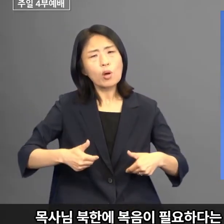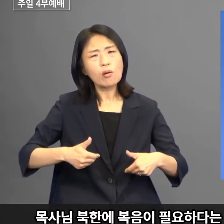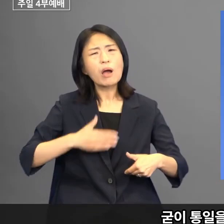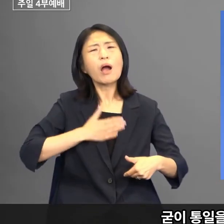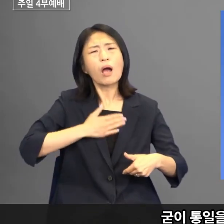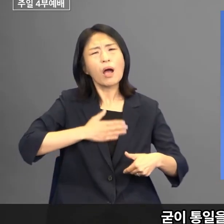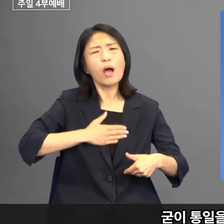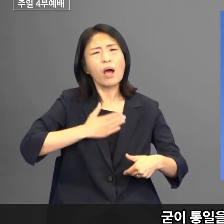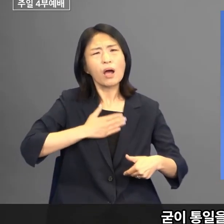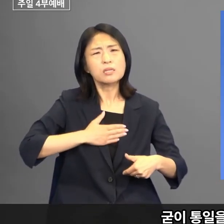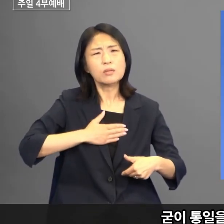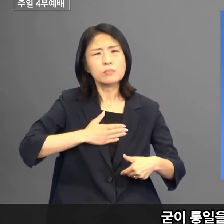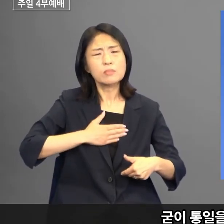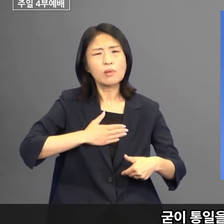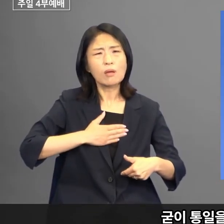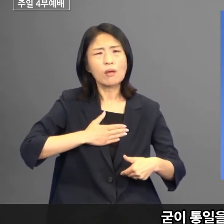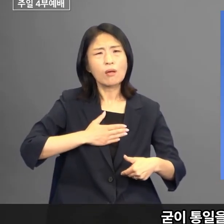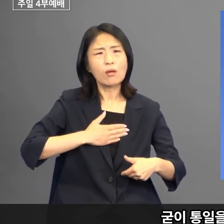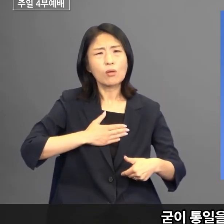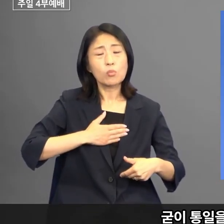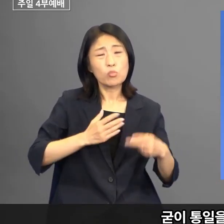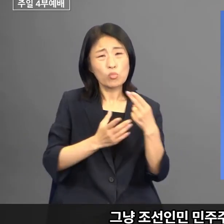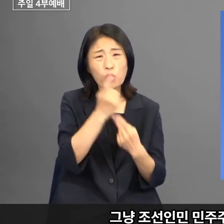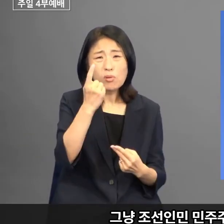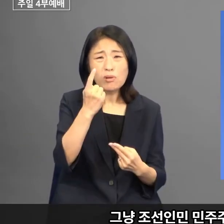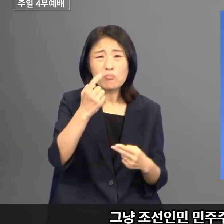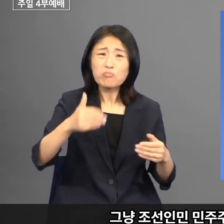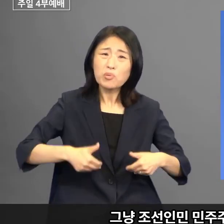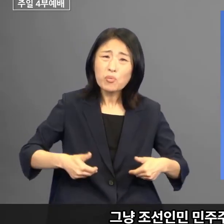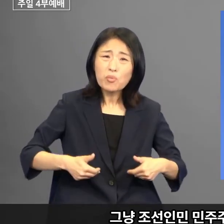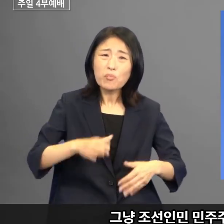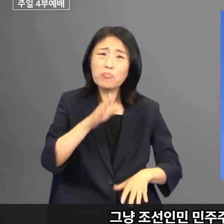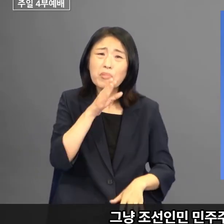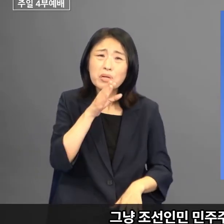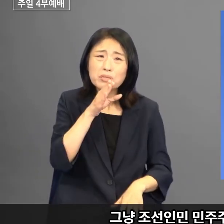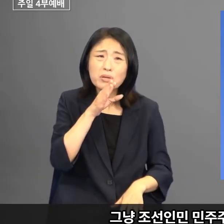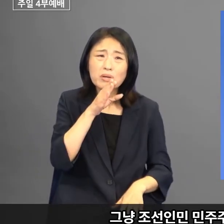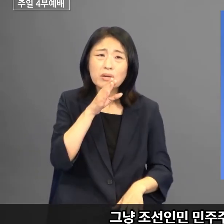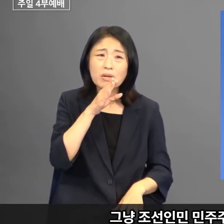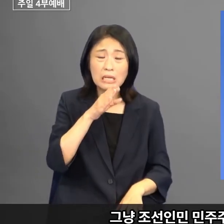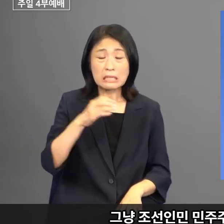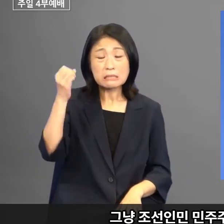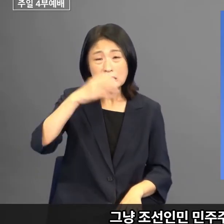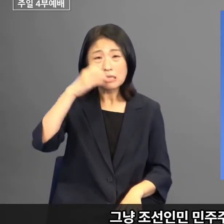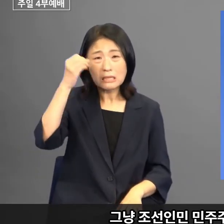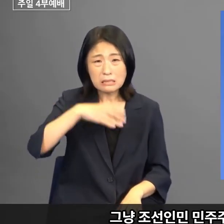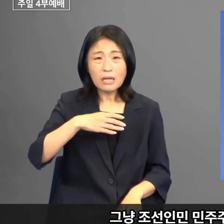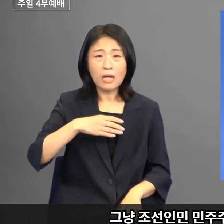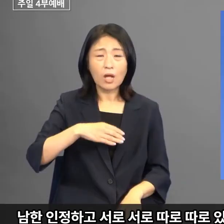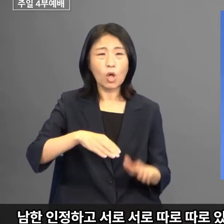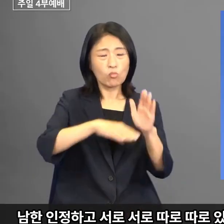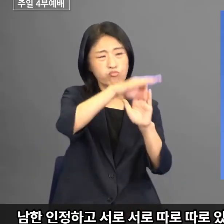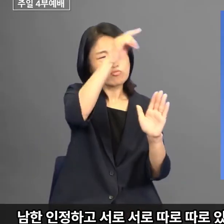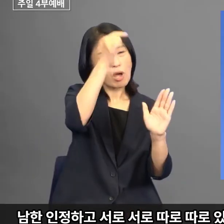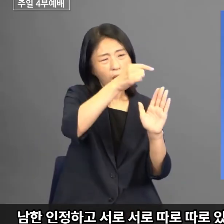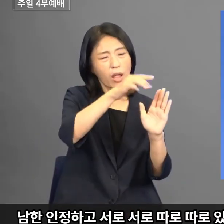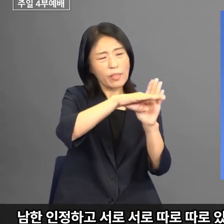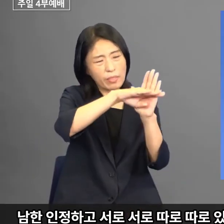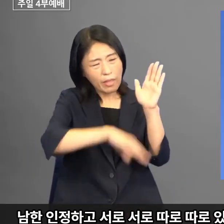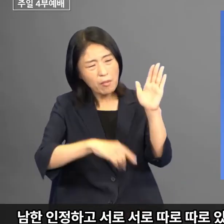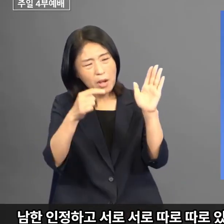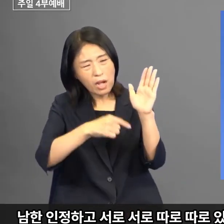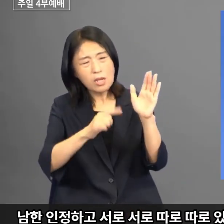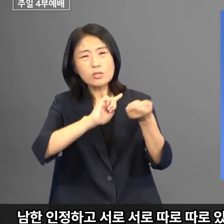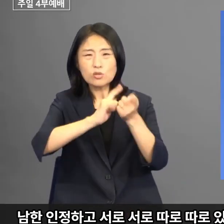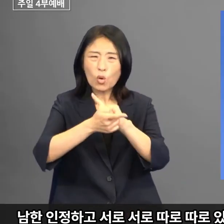알겠는데 굳이 통일을 해야 됩니까? 그냥 조선인민민주주의 그냥 다 인정을 하고 나만 인정하고